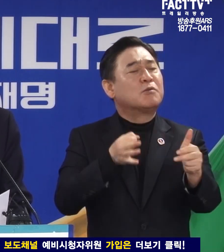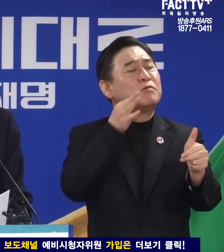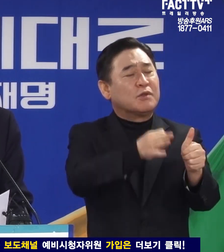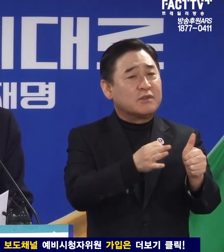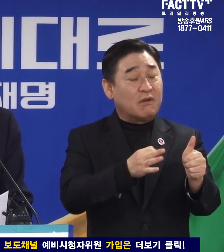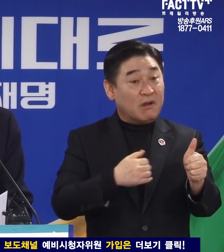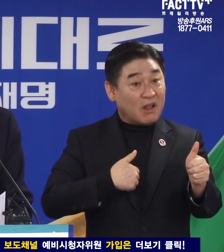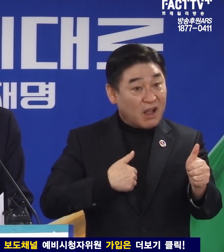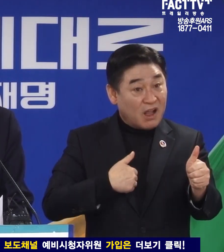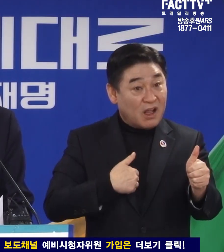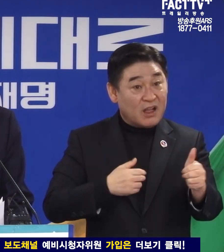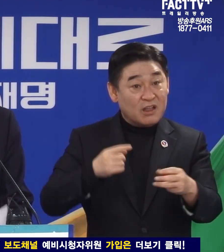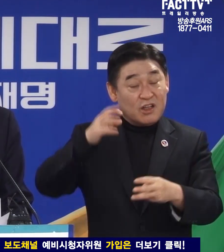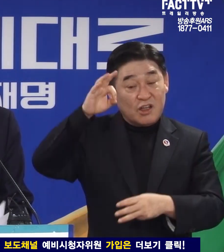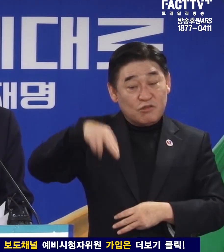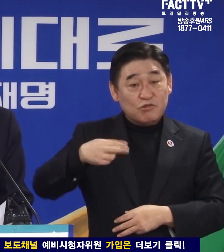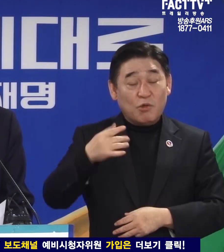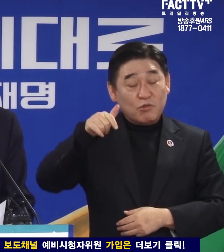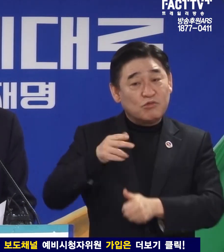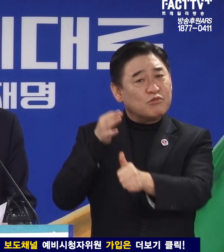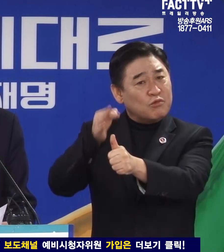줬어? 내가 유동규한테 돈을 줬어?